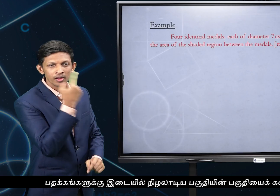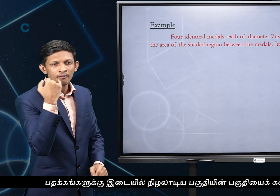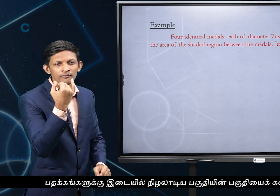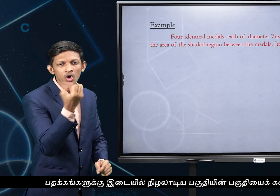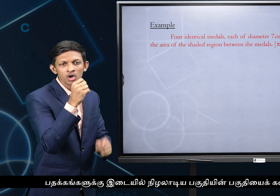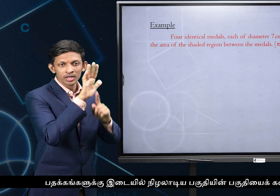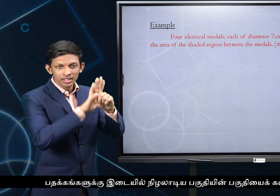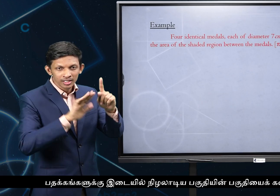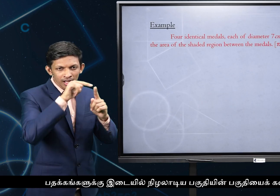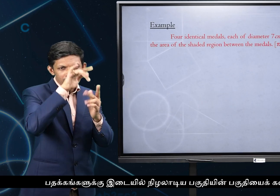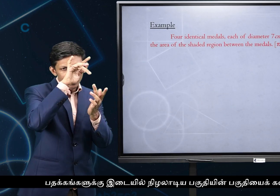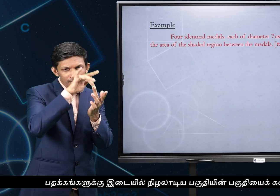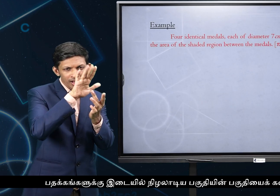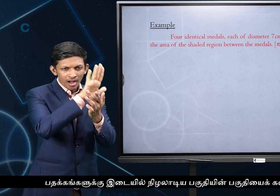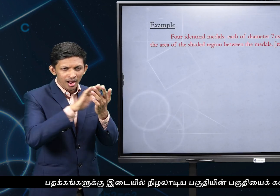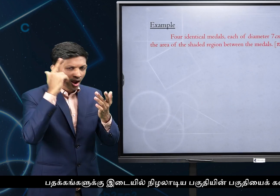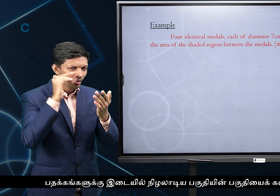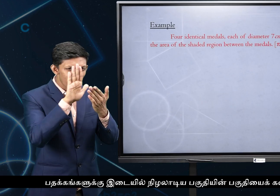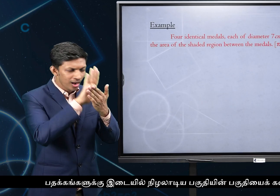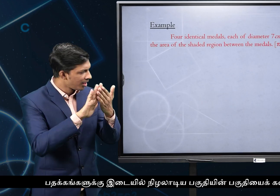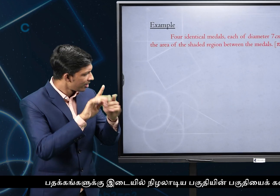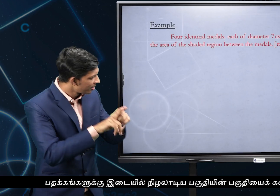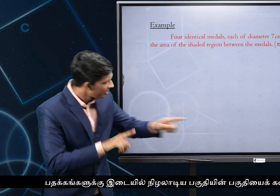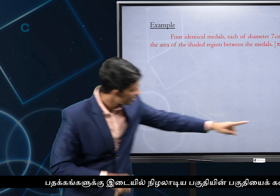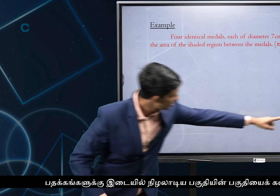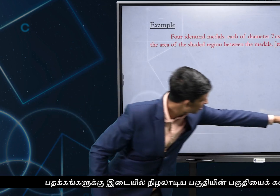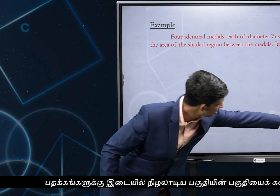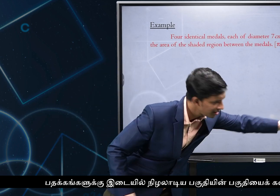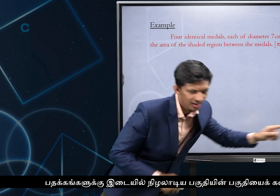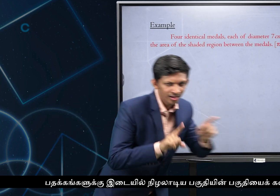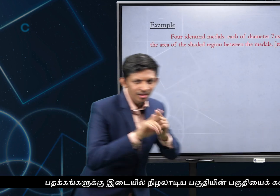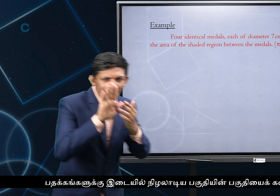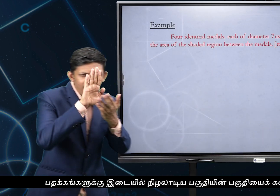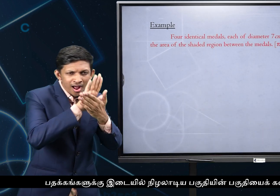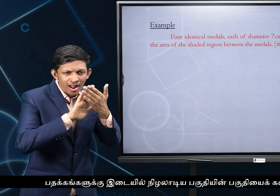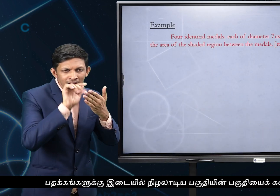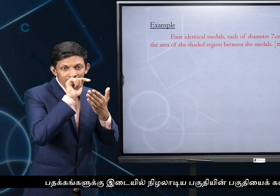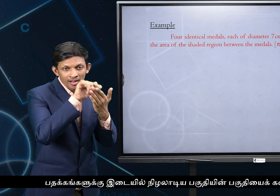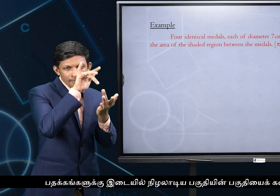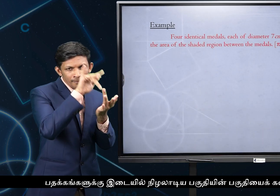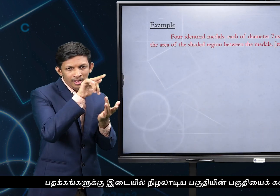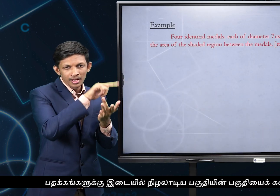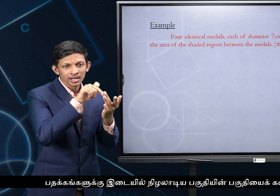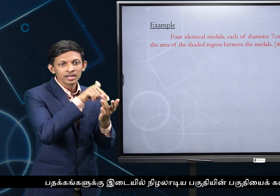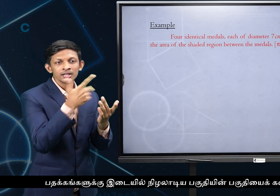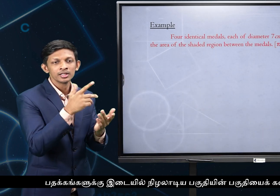பதக்கங்களுக்கு இடையில் நிழலாடிய பகுதியின் பகுதியை கண்டறியவும். சதுர அடைப்புக்குறிக்குள்